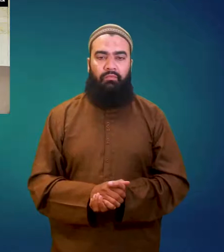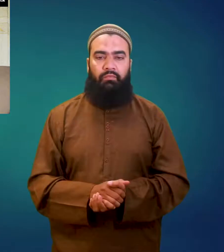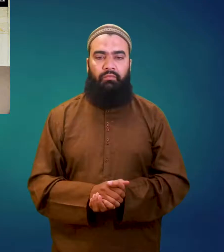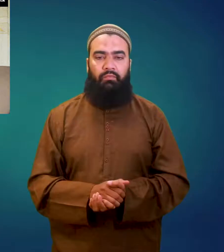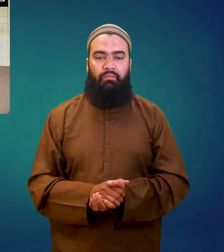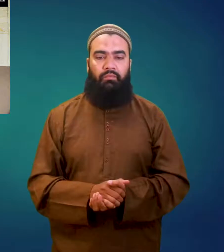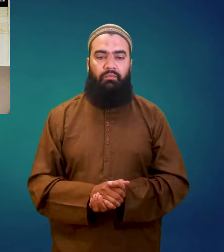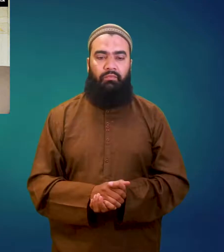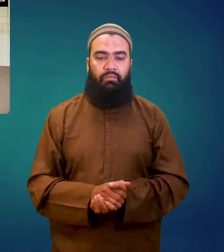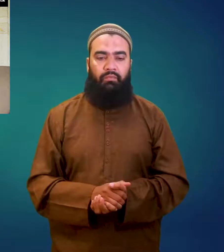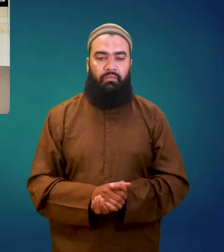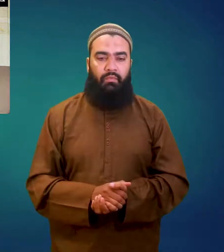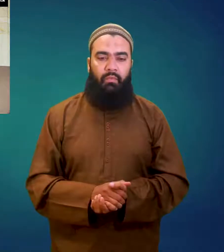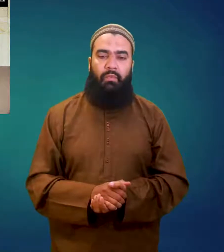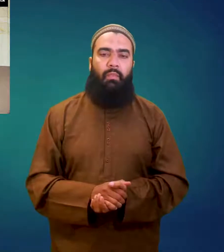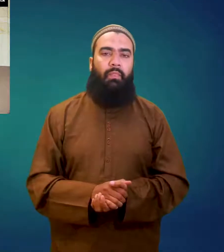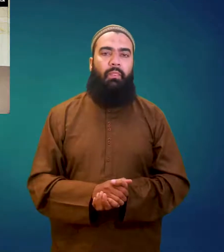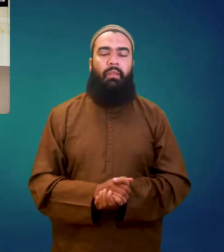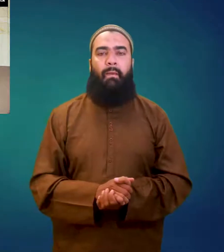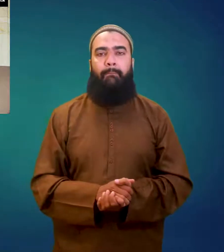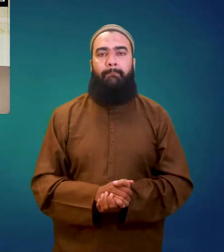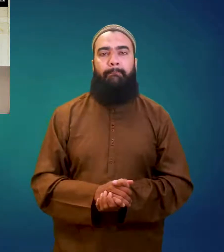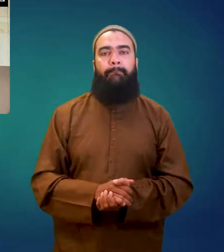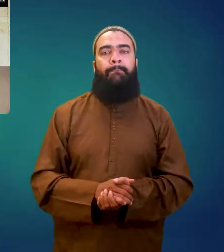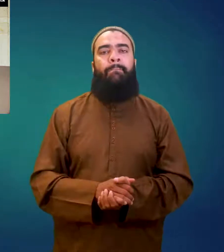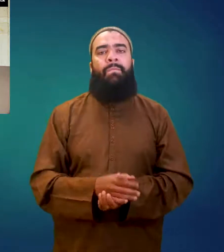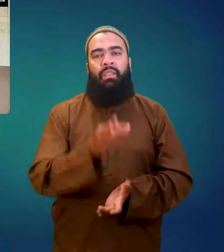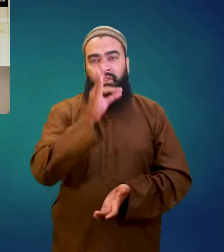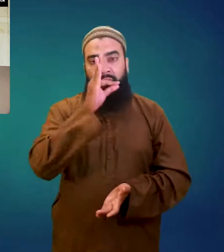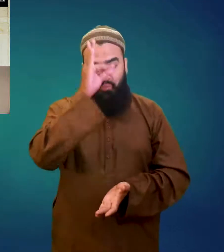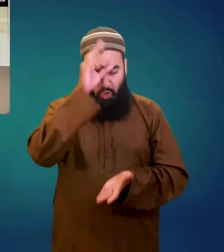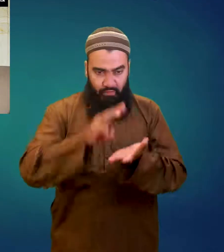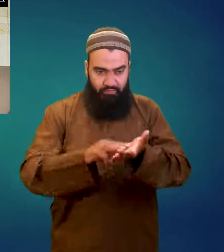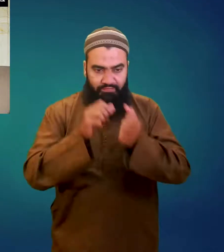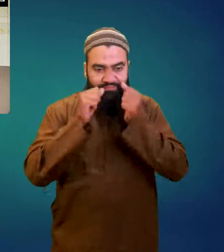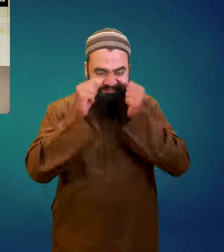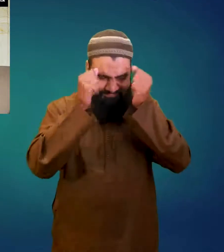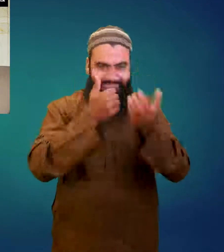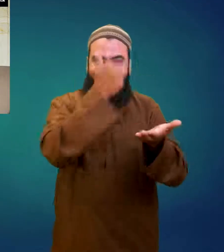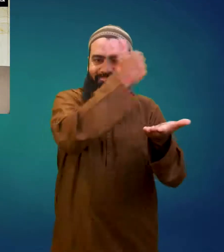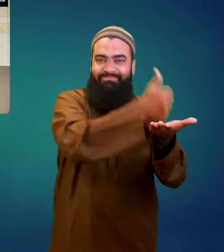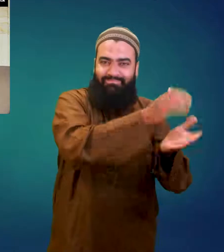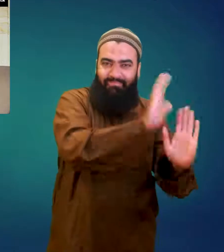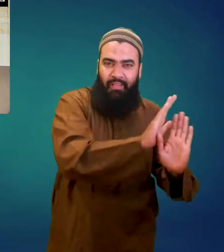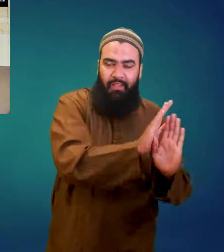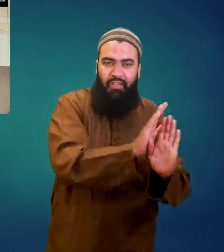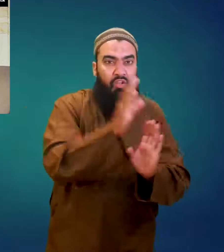نَفَرًا مِّنَ الْجِنِّ يَسْتَمِعُونَ الْقُرْآنَ، آپ صلی اللہ علیہ وسلم کے پاس